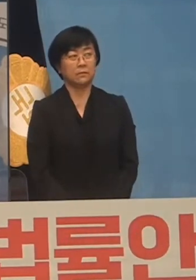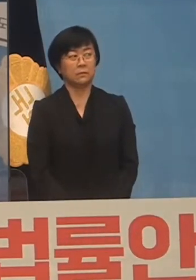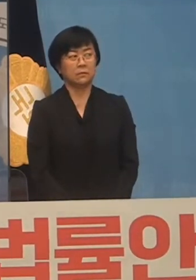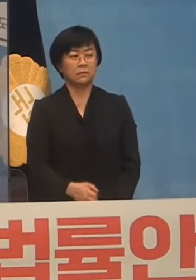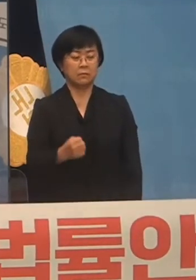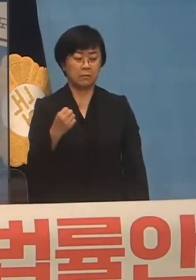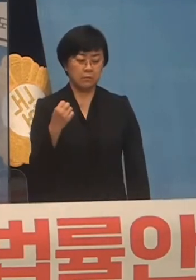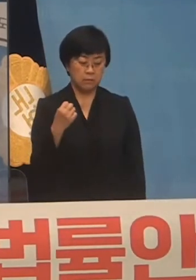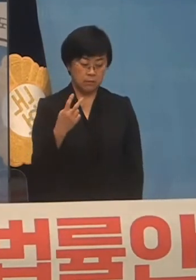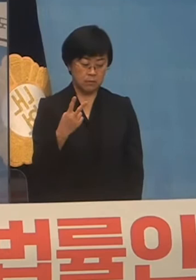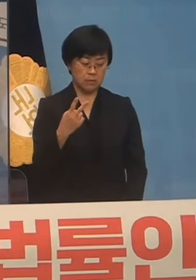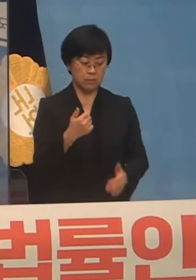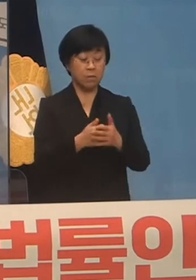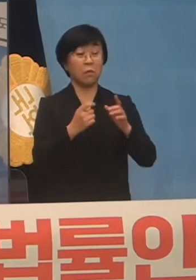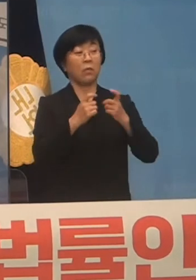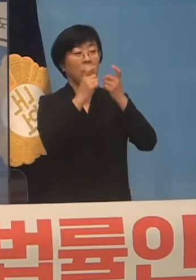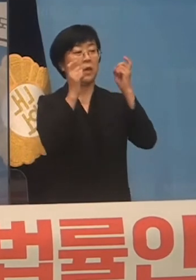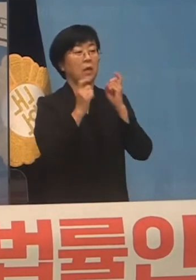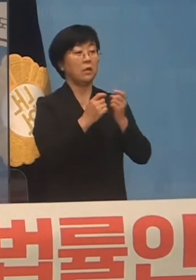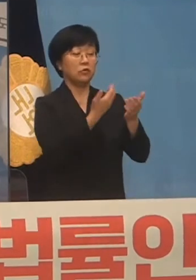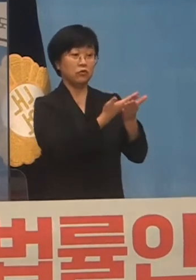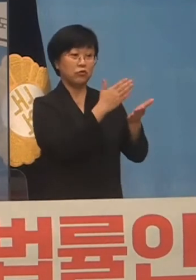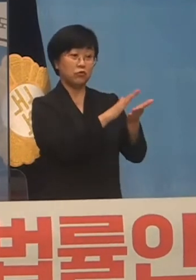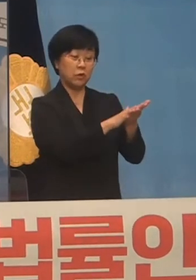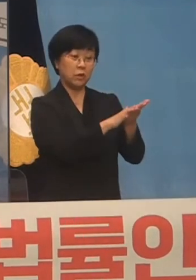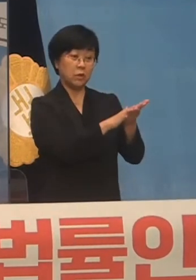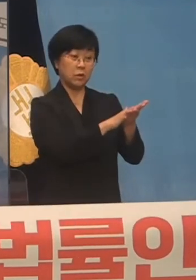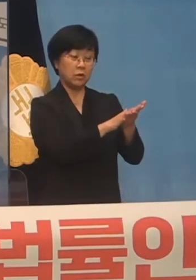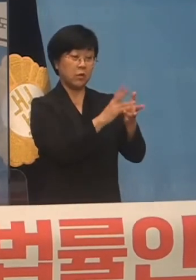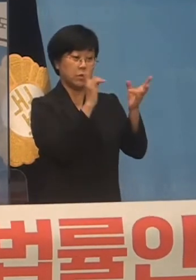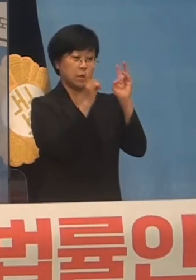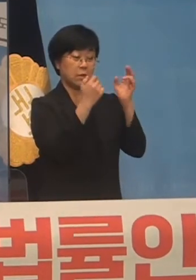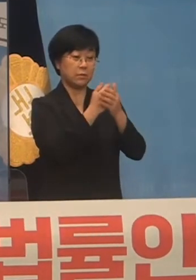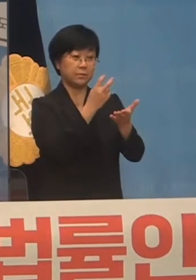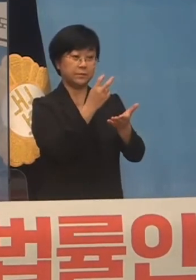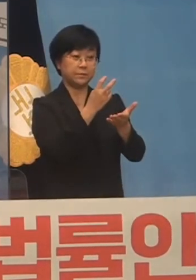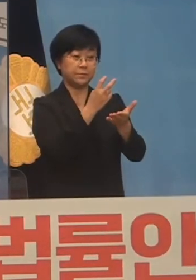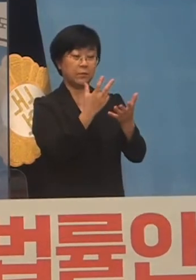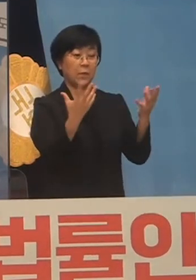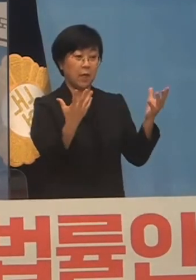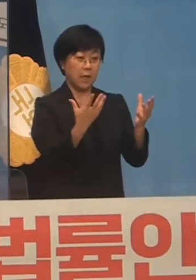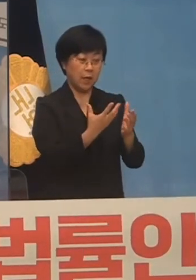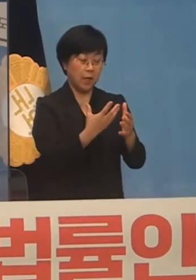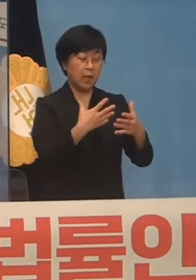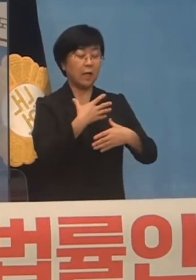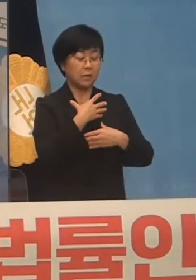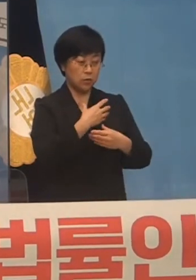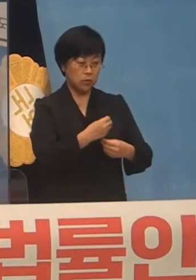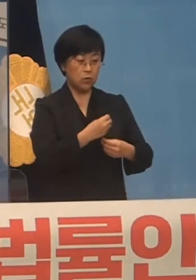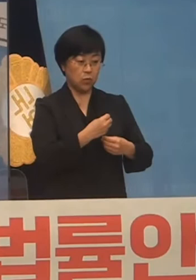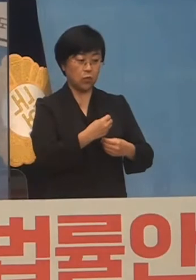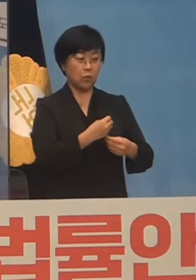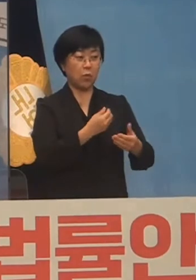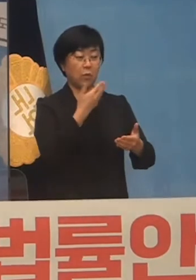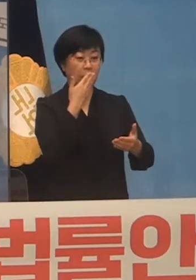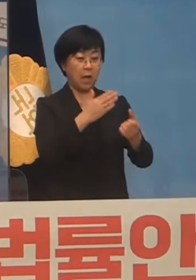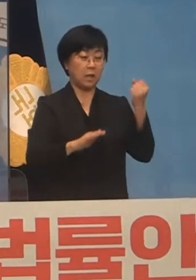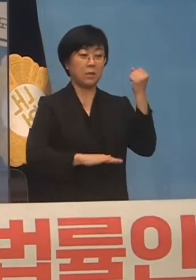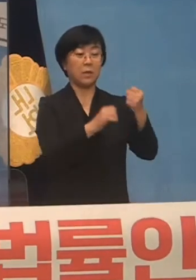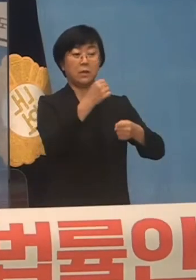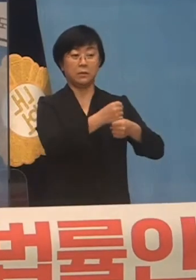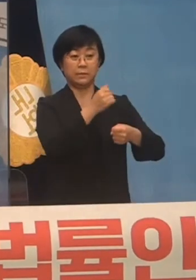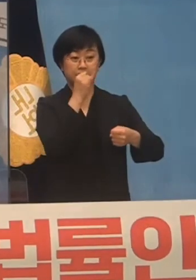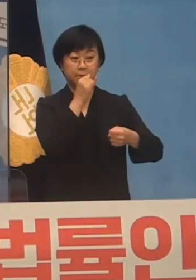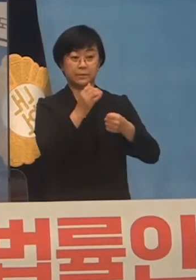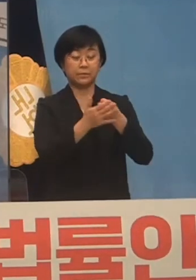아닙니다. 사설 수리업체들은 제도적 틀 내에서 수리 사업을 안정적으로 영위할 수 있는 기반을 얻게